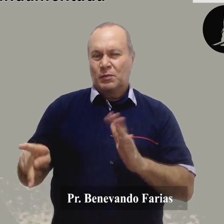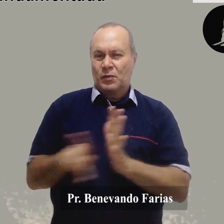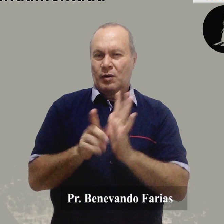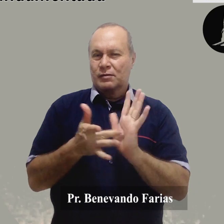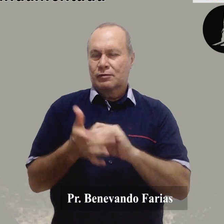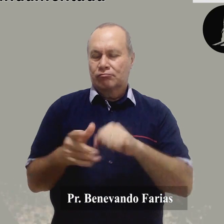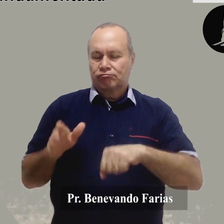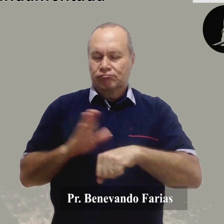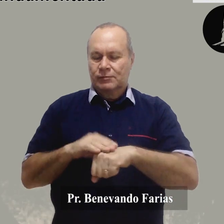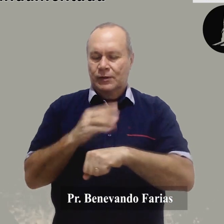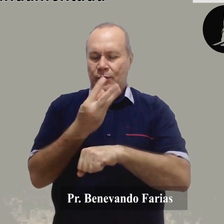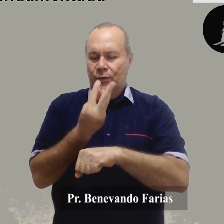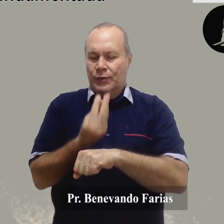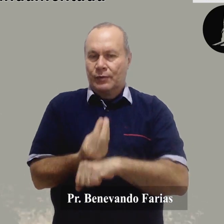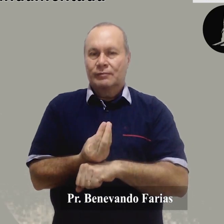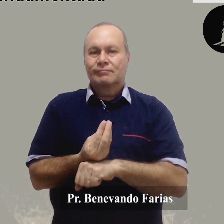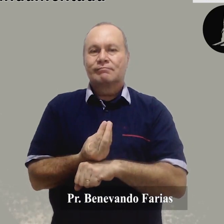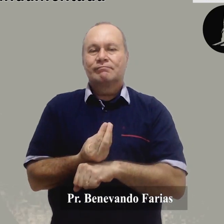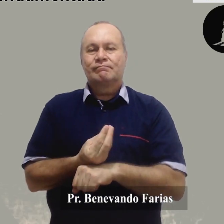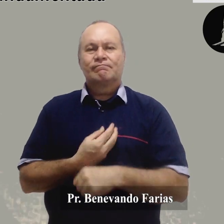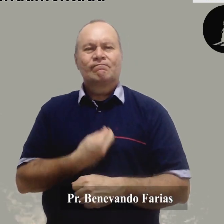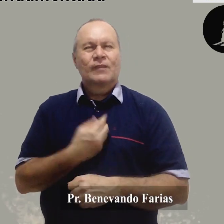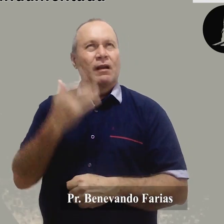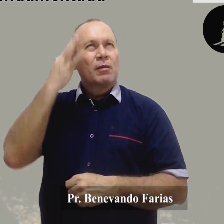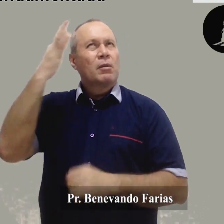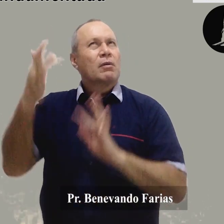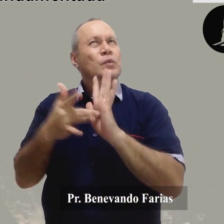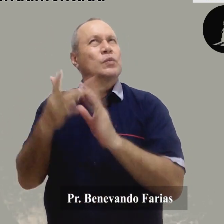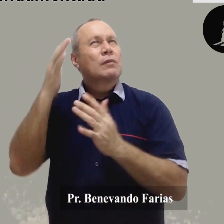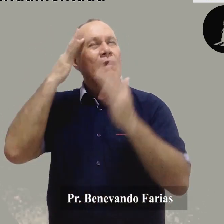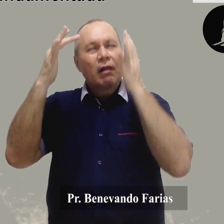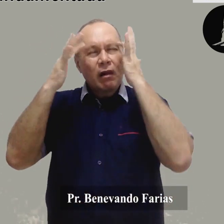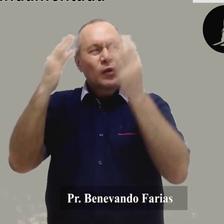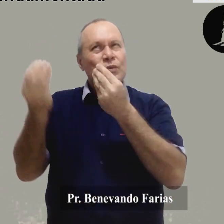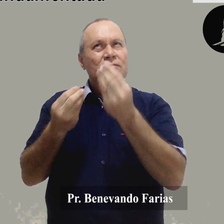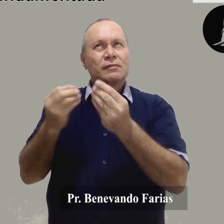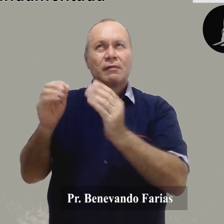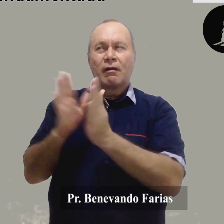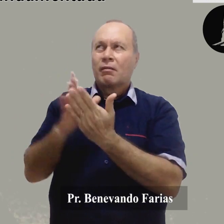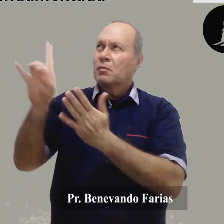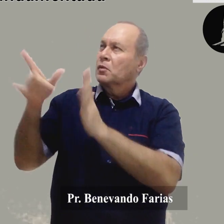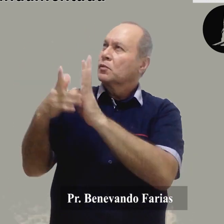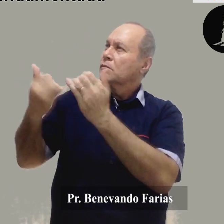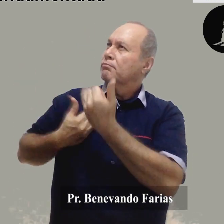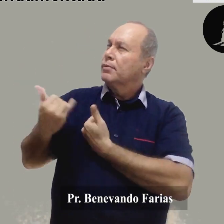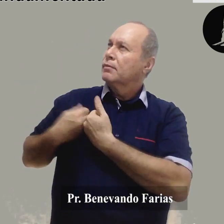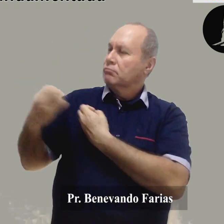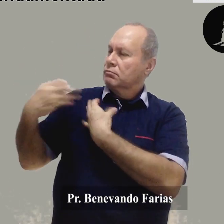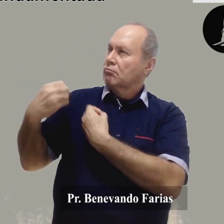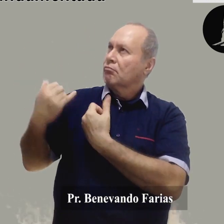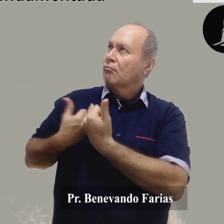igreja, é o próprio Senhor Jesus Cristo. E quando a gente pensa em Jesus, precisamos pensar na palavra de